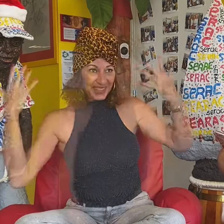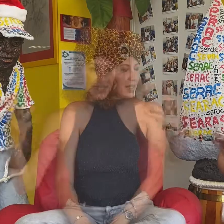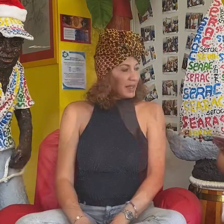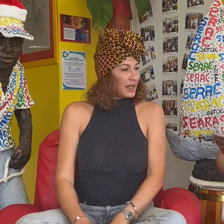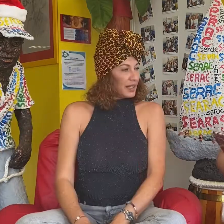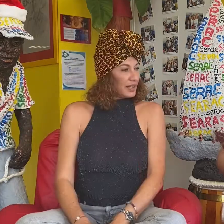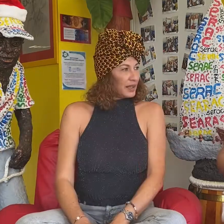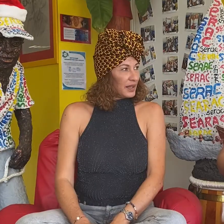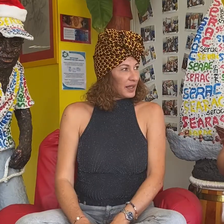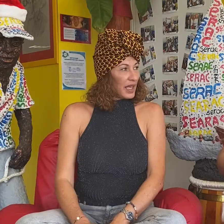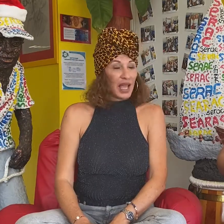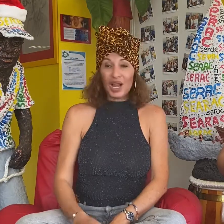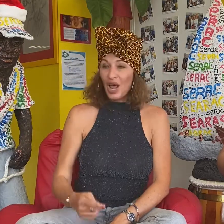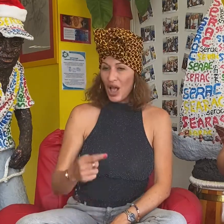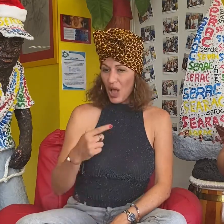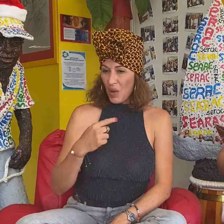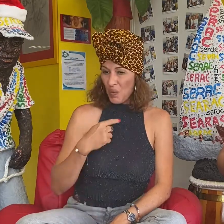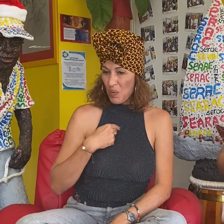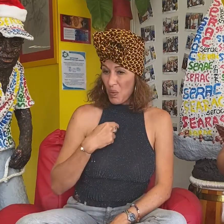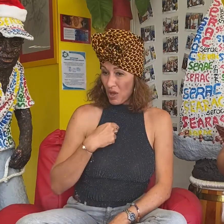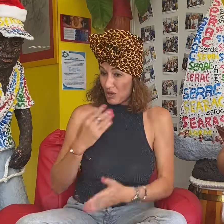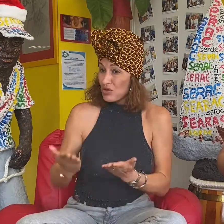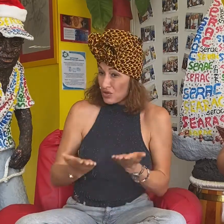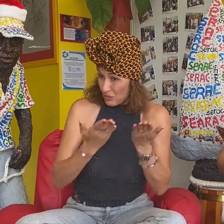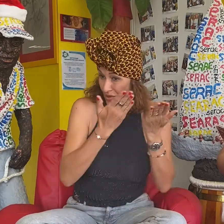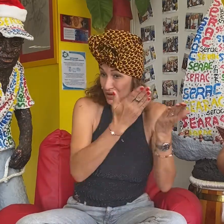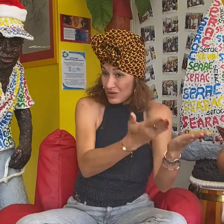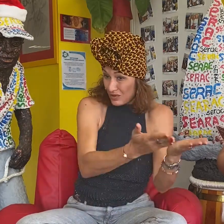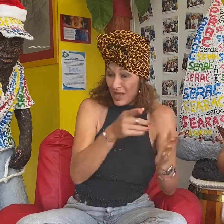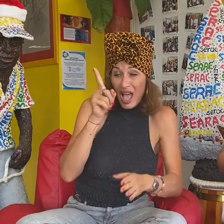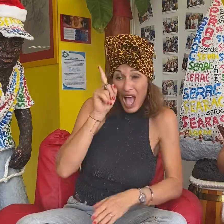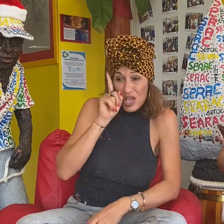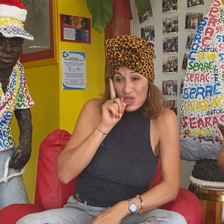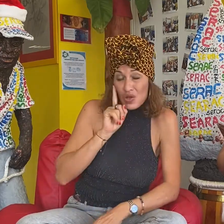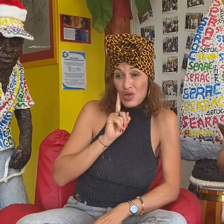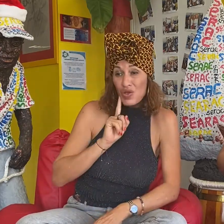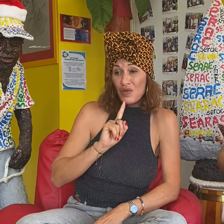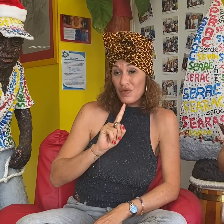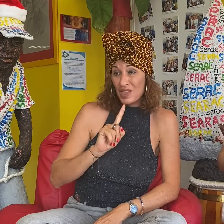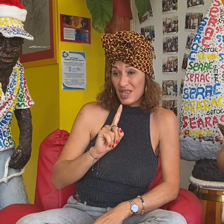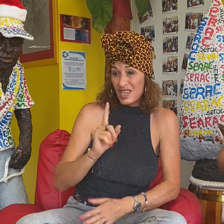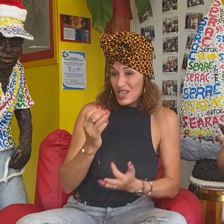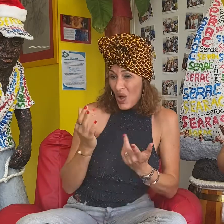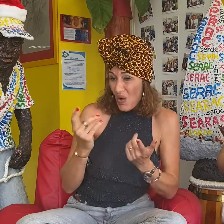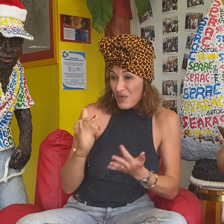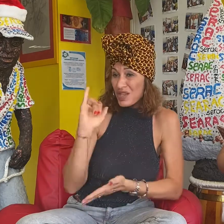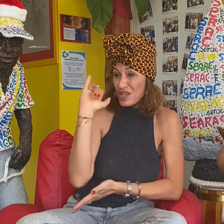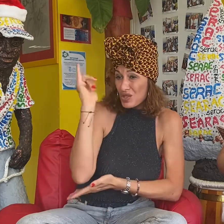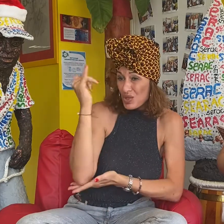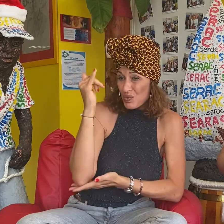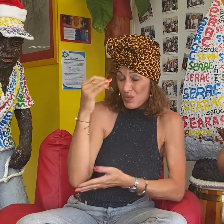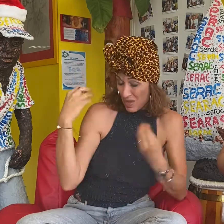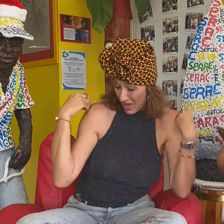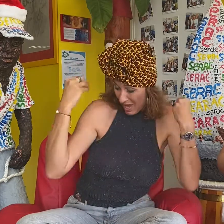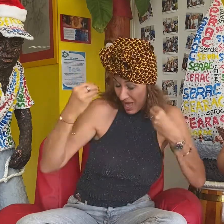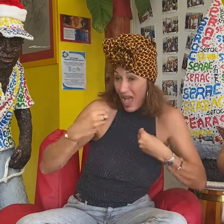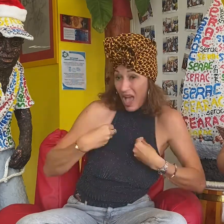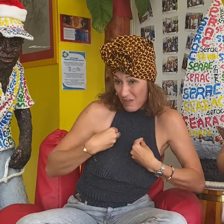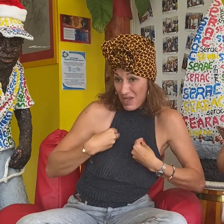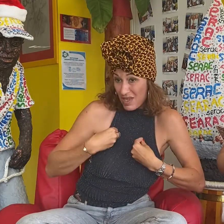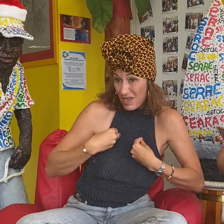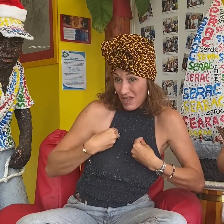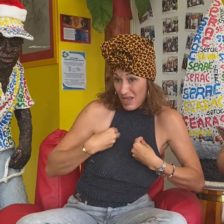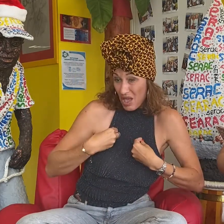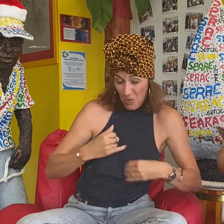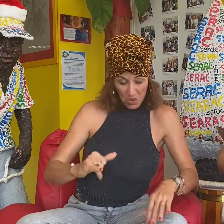Alors, je pourrais les offrir à d'autres petites filles qui ont envie de poupées habillées,